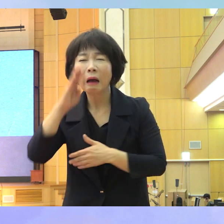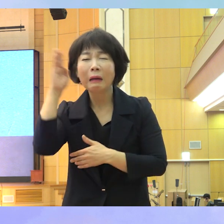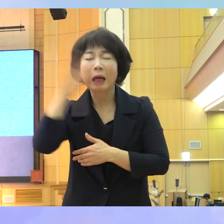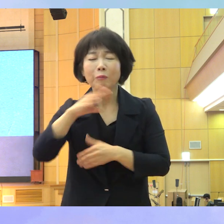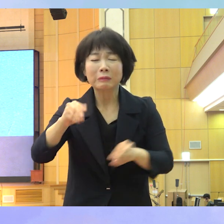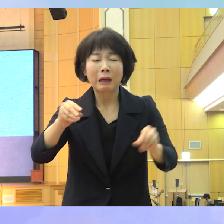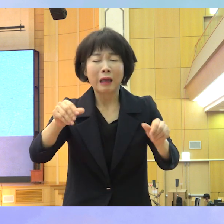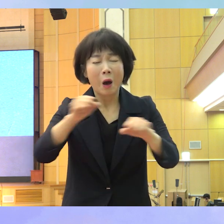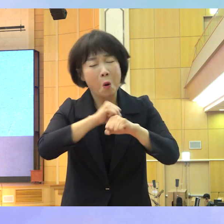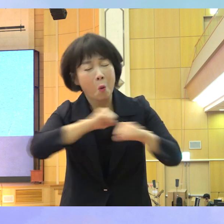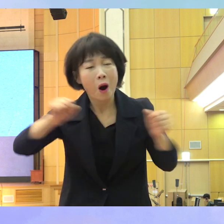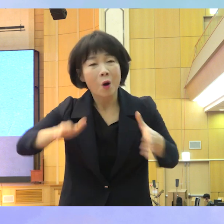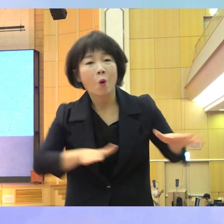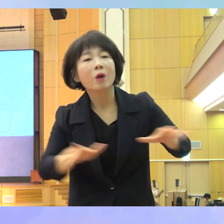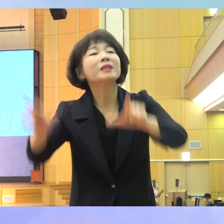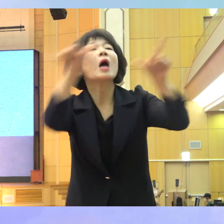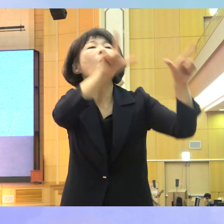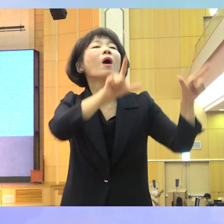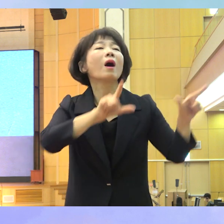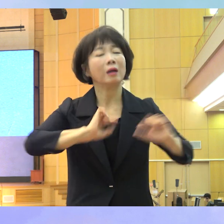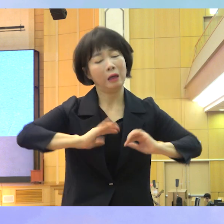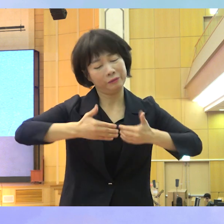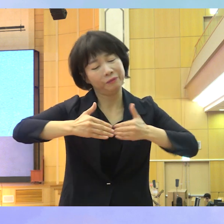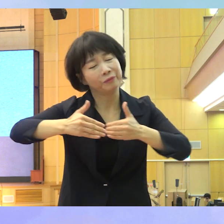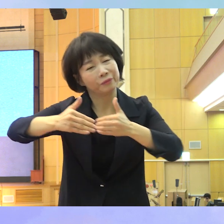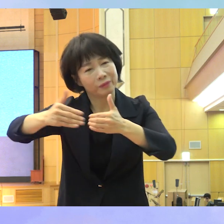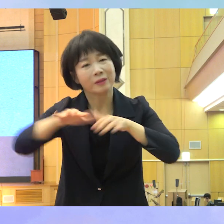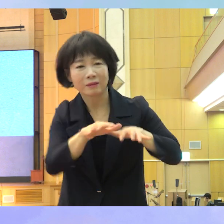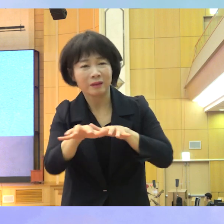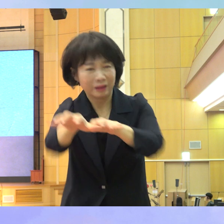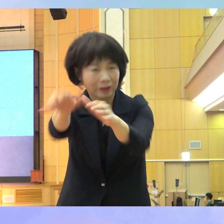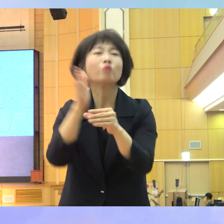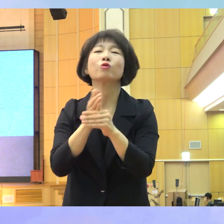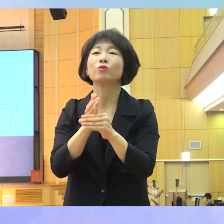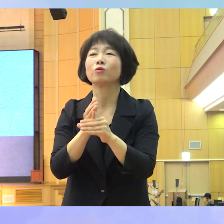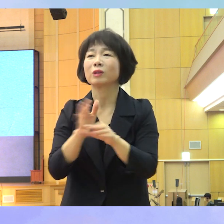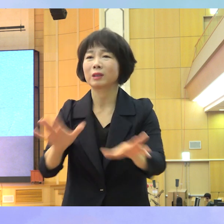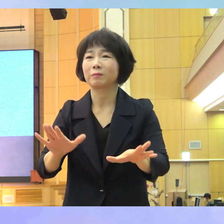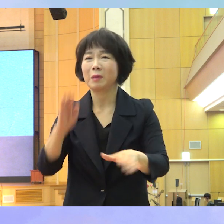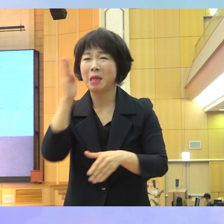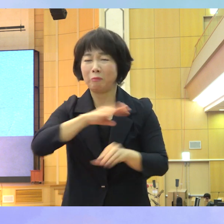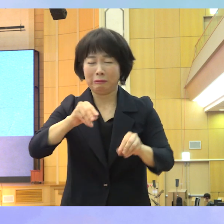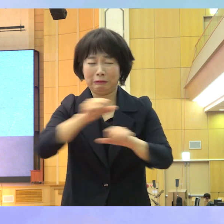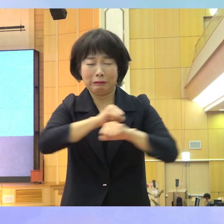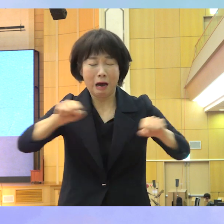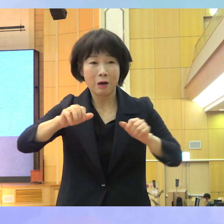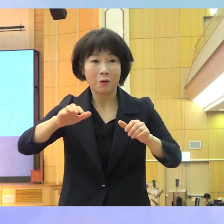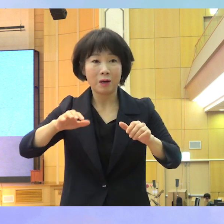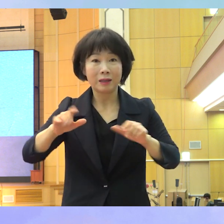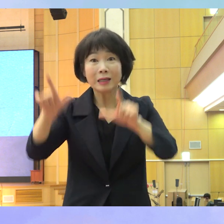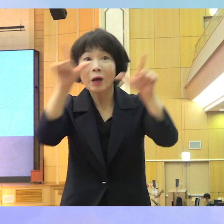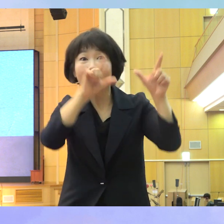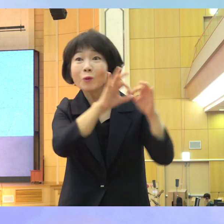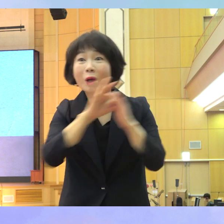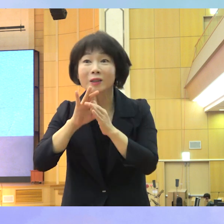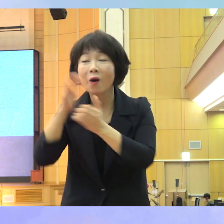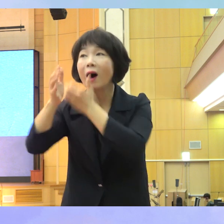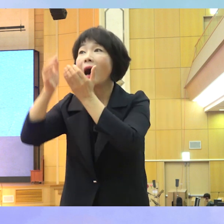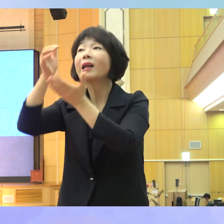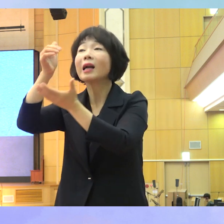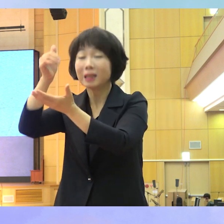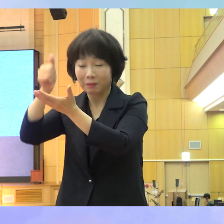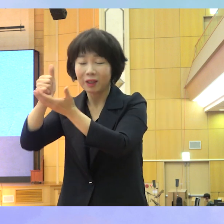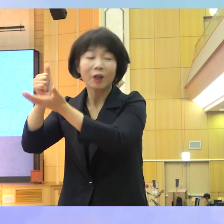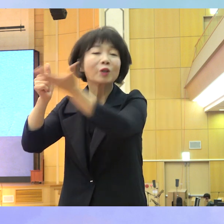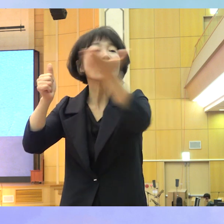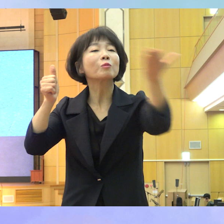거예요. 이게 바로 우리의 인생인 겁니다. 그 광야 생활 중에서, 우리의 인생 중에서 하나님이